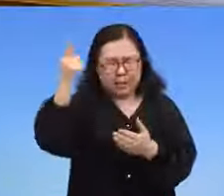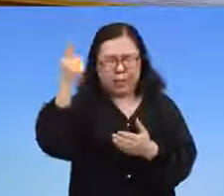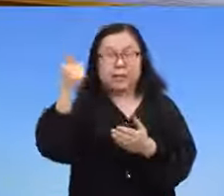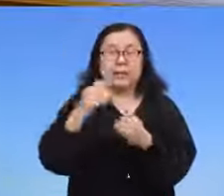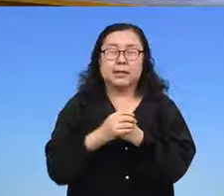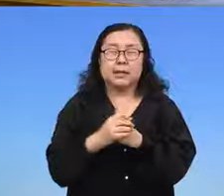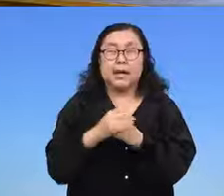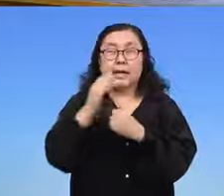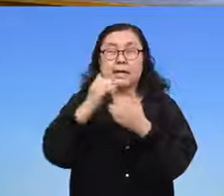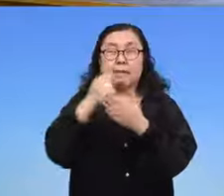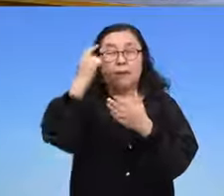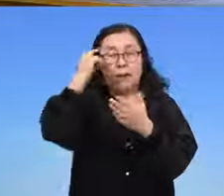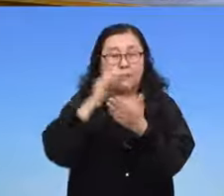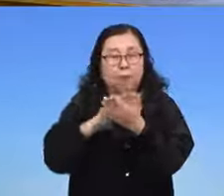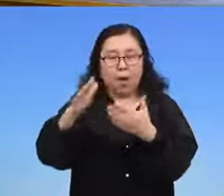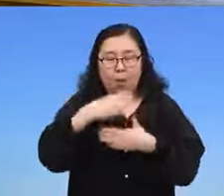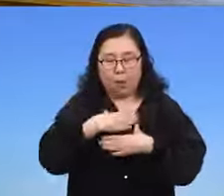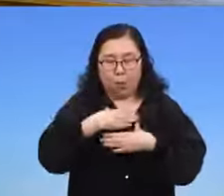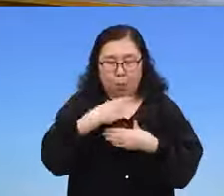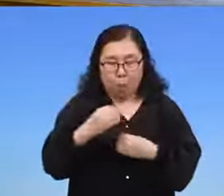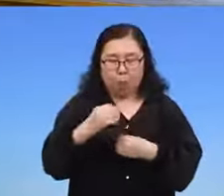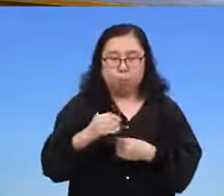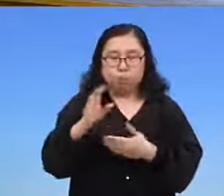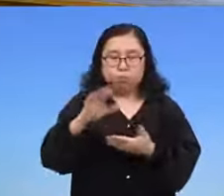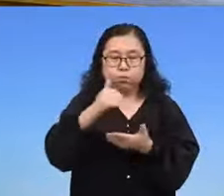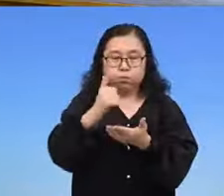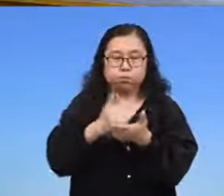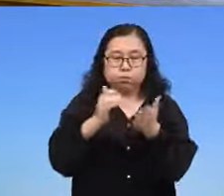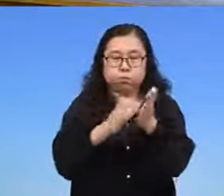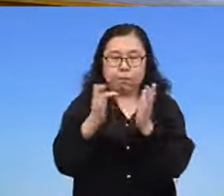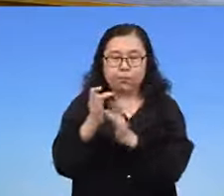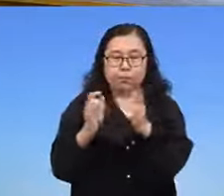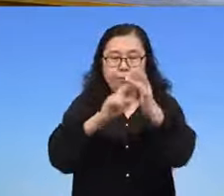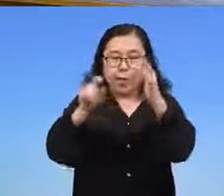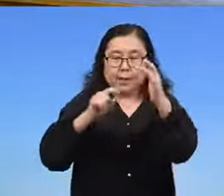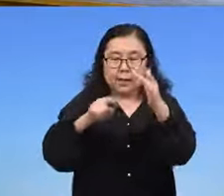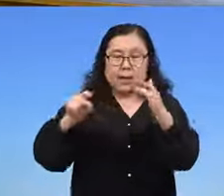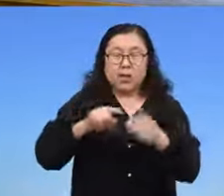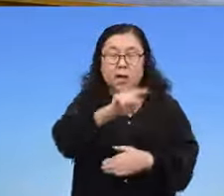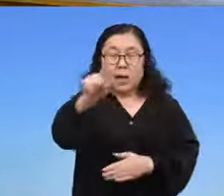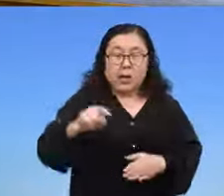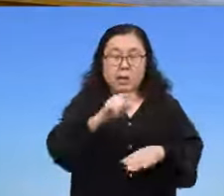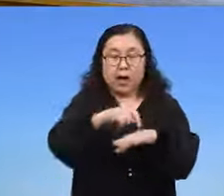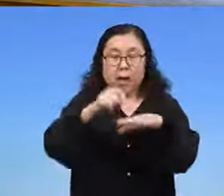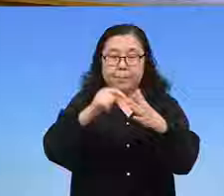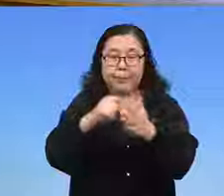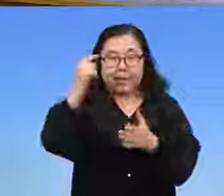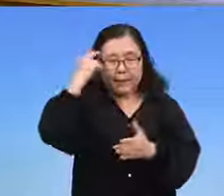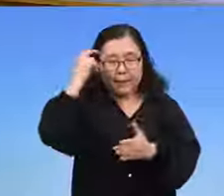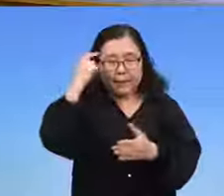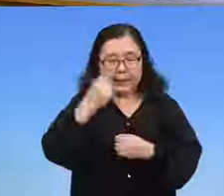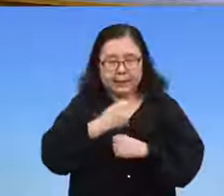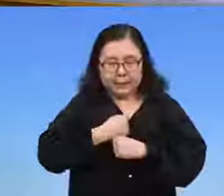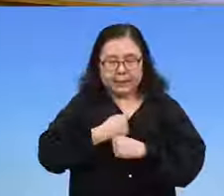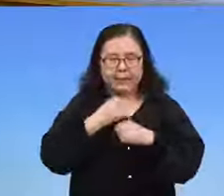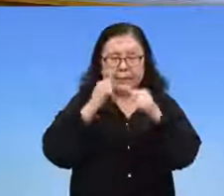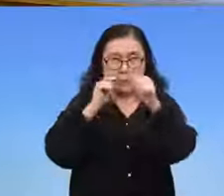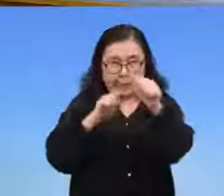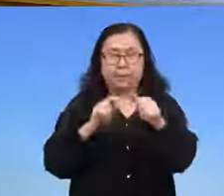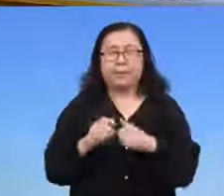지각에 뛰어난 하나님의 평강이 그리스도 예수 안에서 너희 마음과 생각을 지키시리라. 여러분,